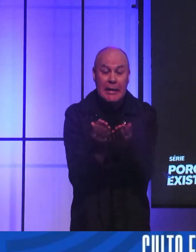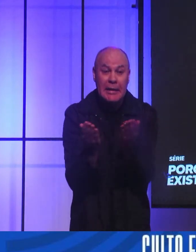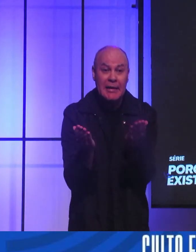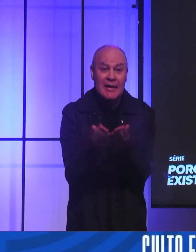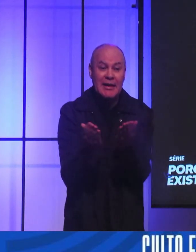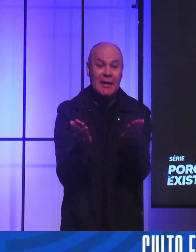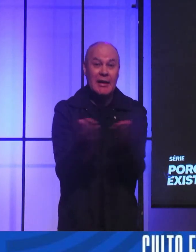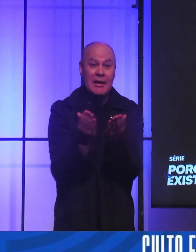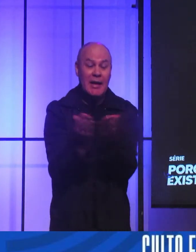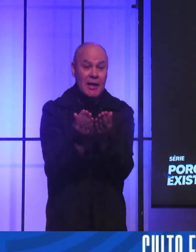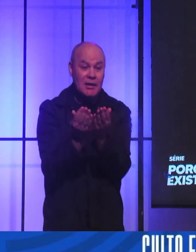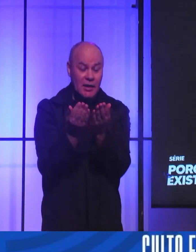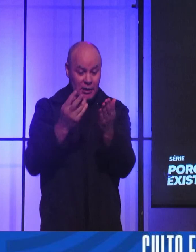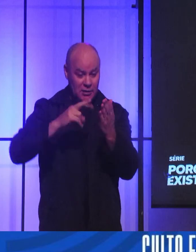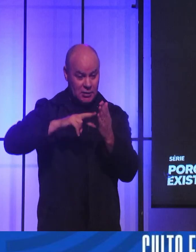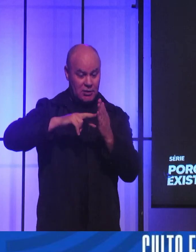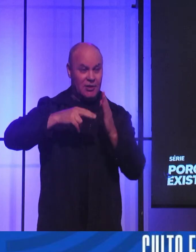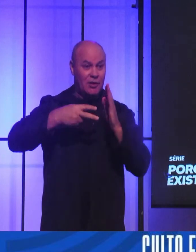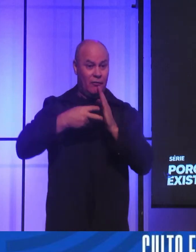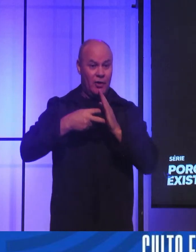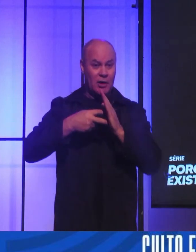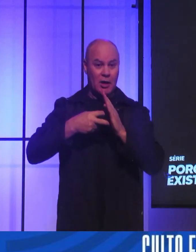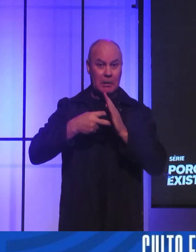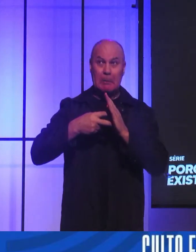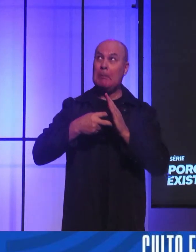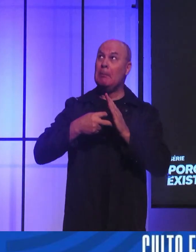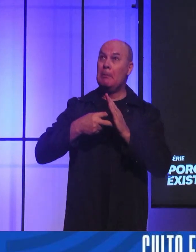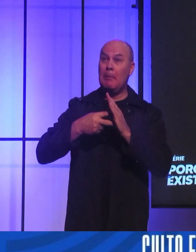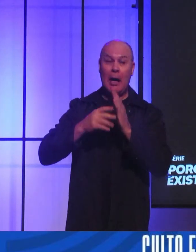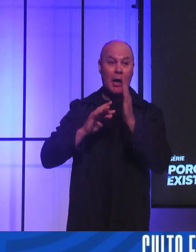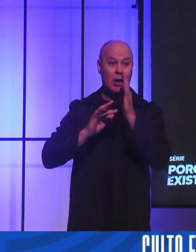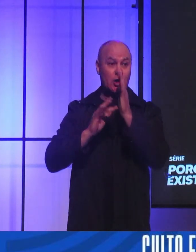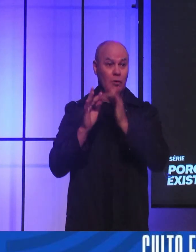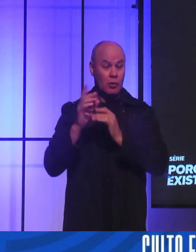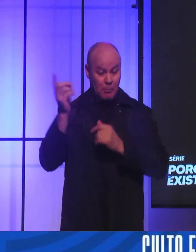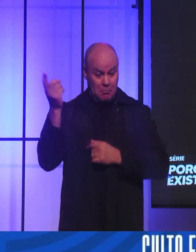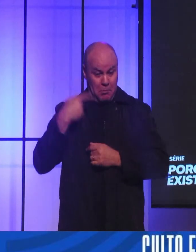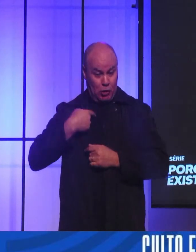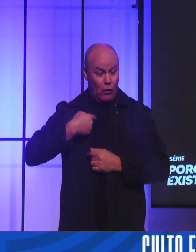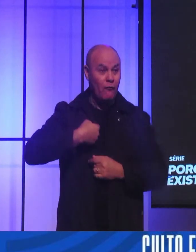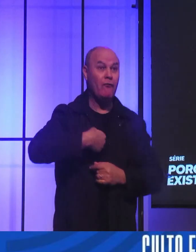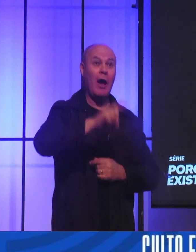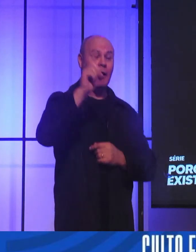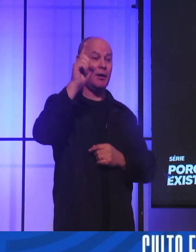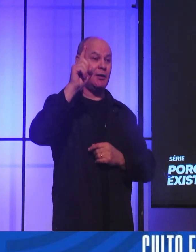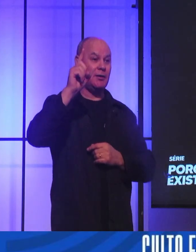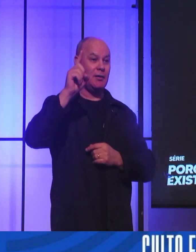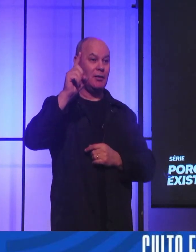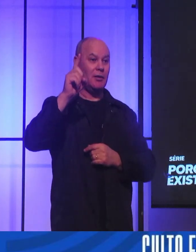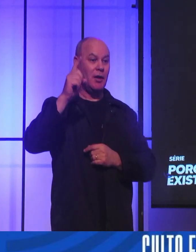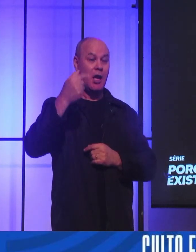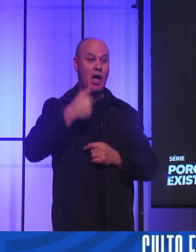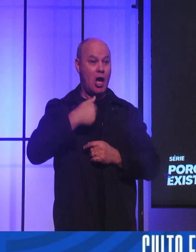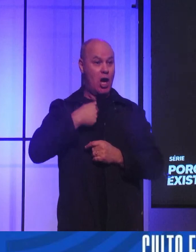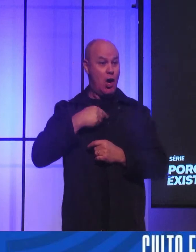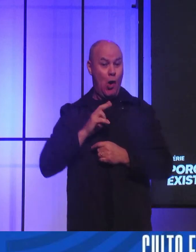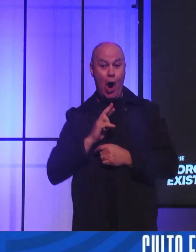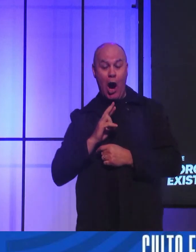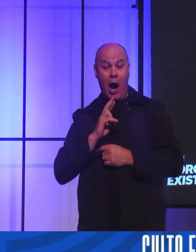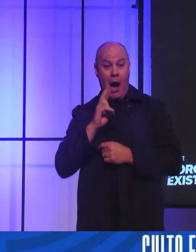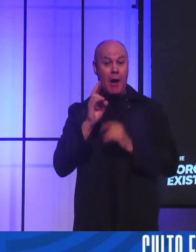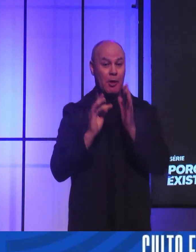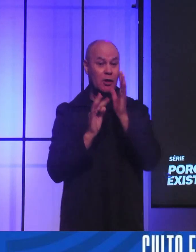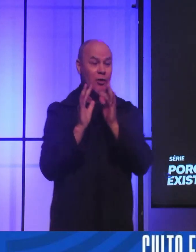Jesus, significa que você foi enviado ao mundo como representante de Jesus.